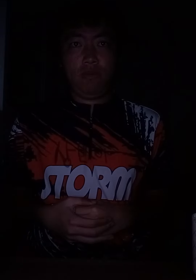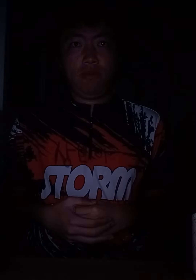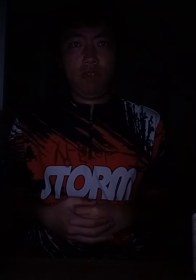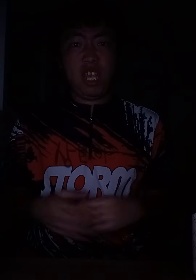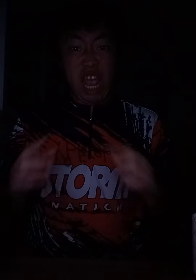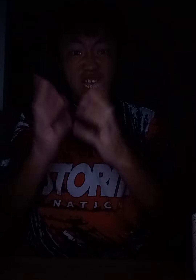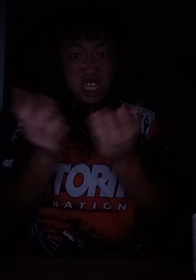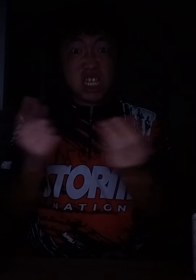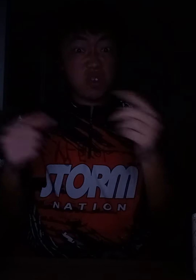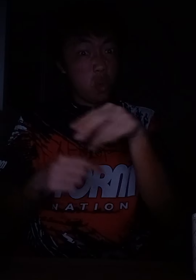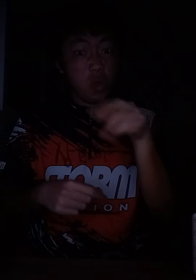한 승객이 소리를 지릅니다.